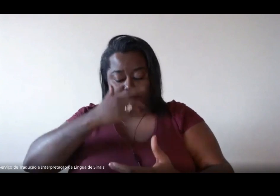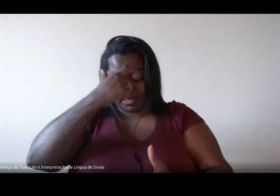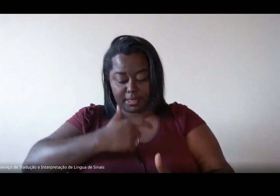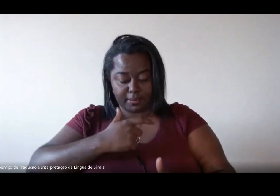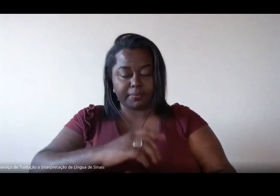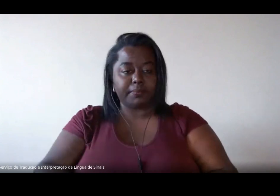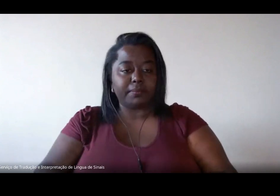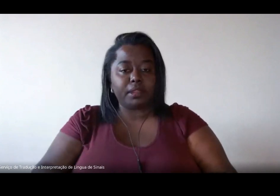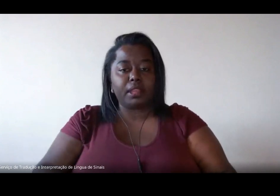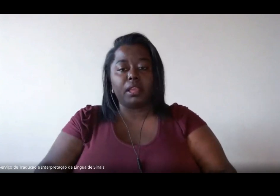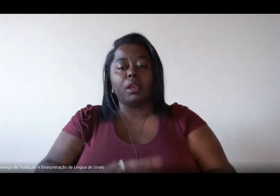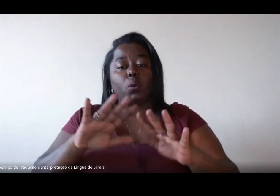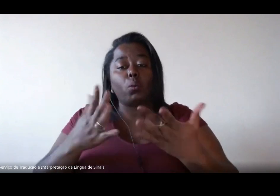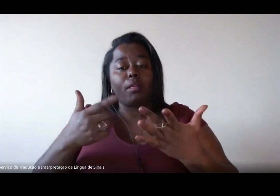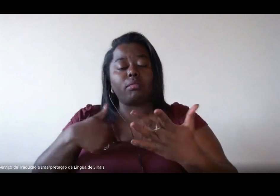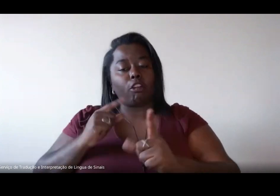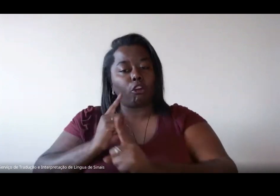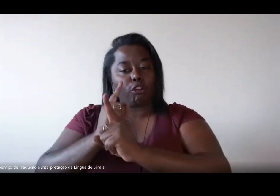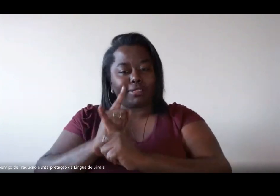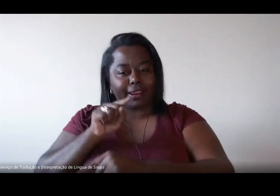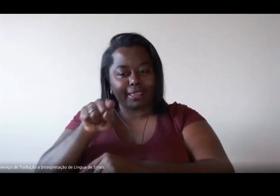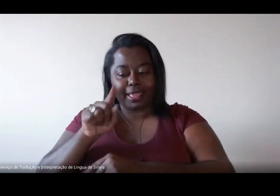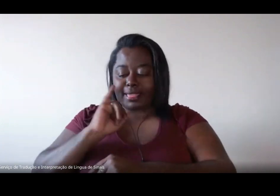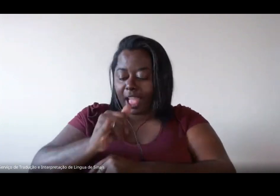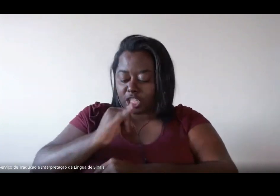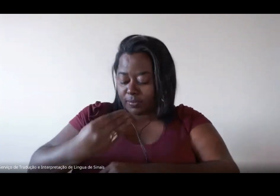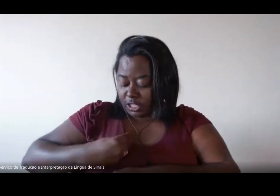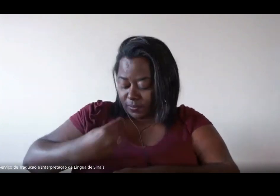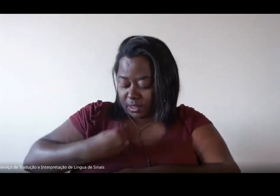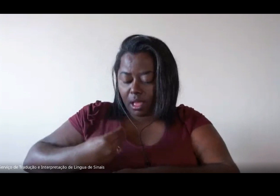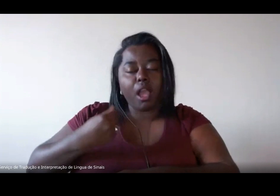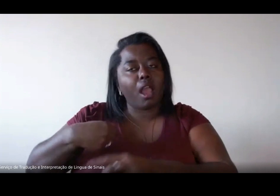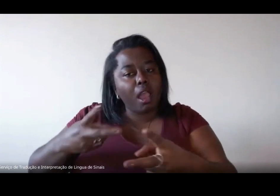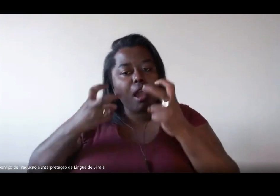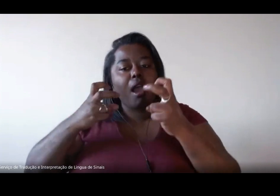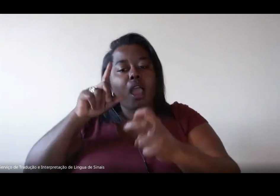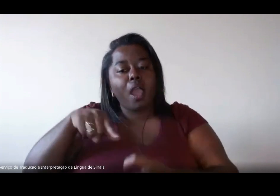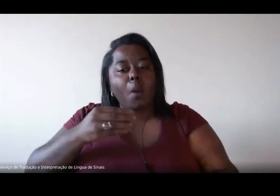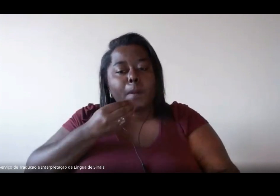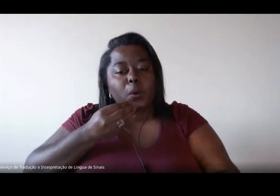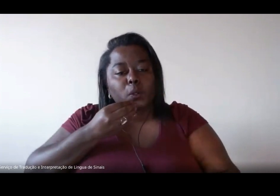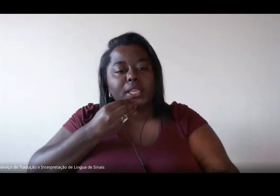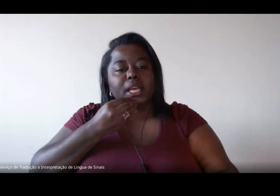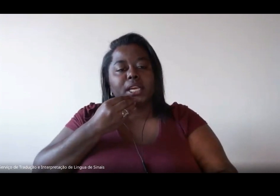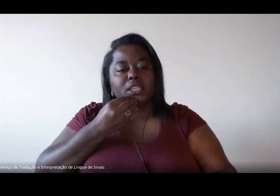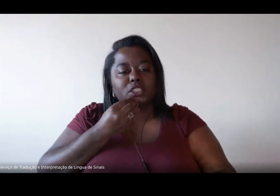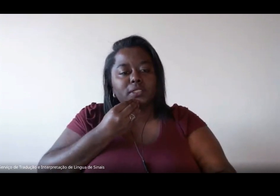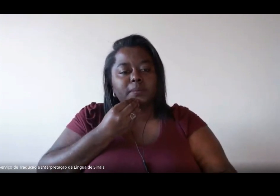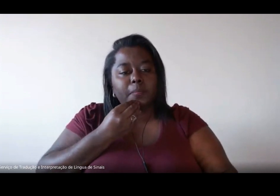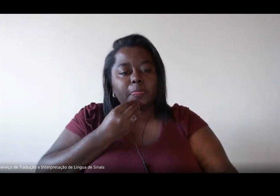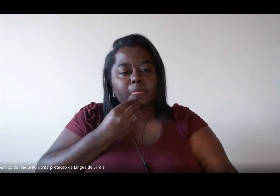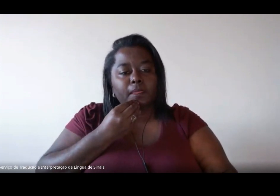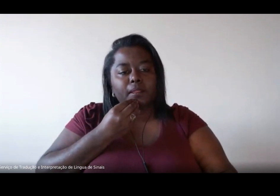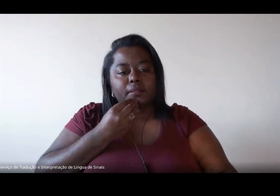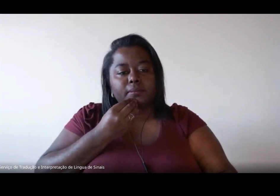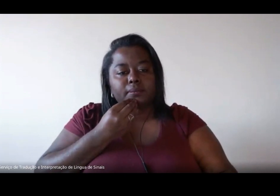é ligado à minha pessoa. E quando eu me deparei com narrativas de vida, eu vi que seria uma oportunidade para poder